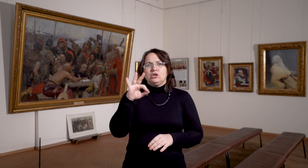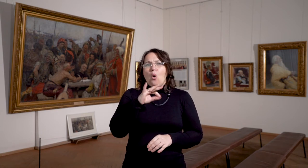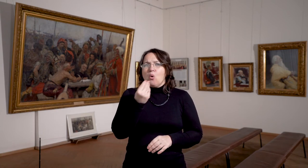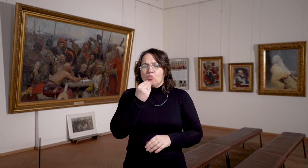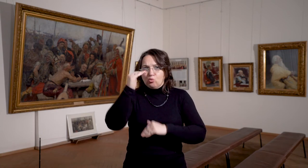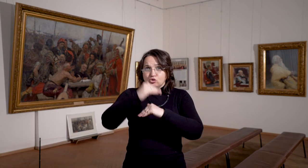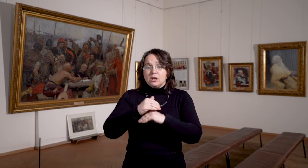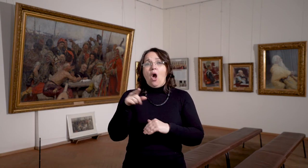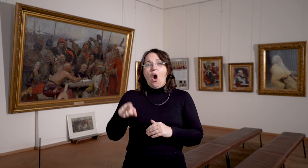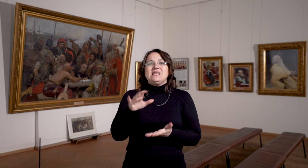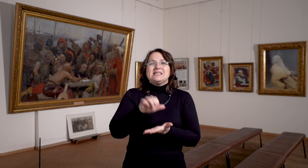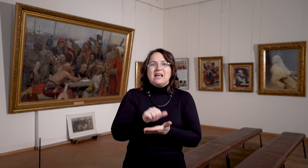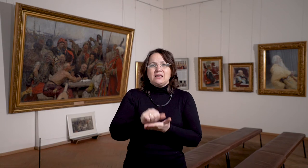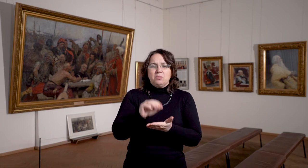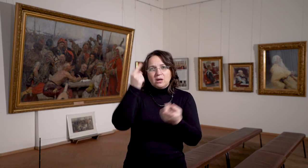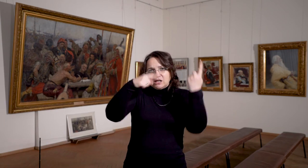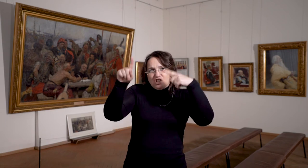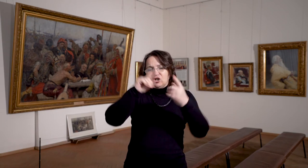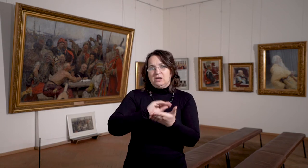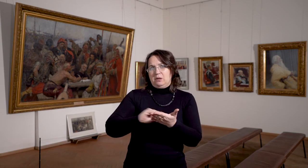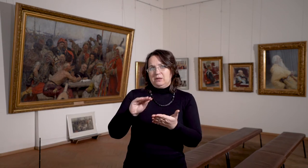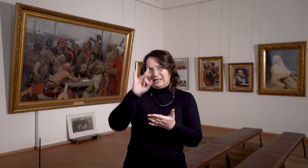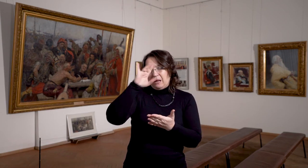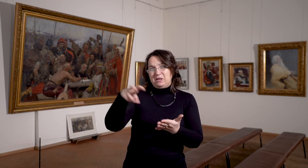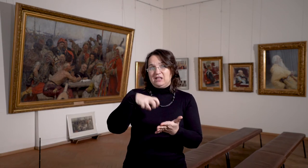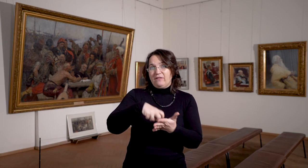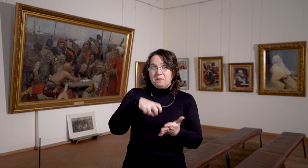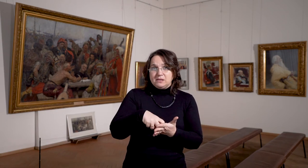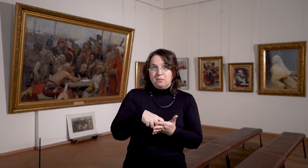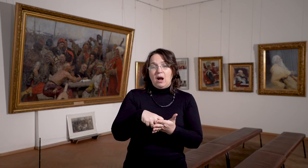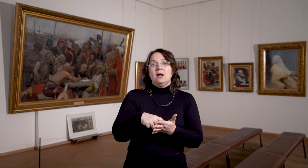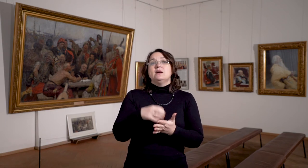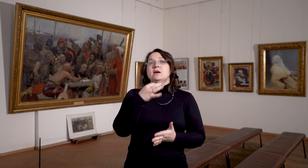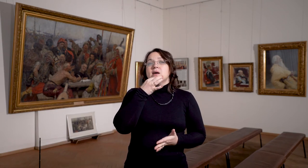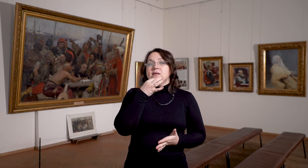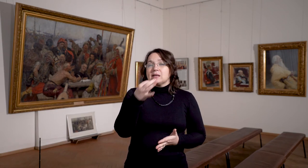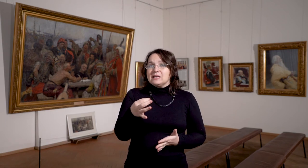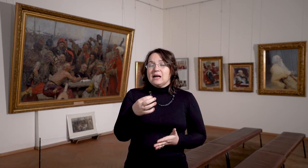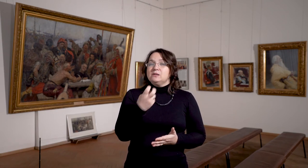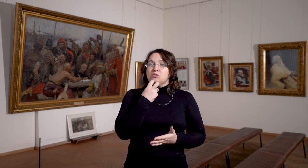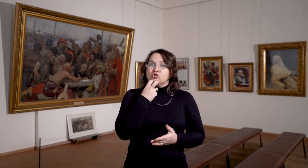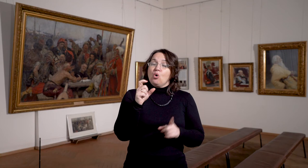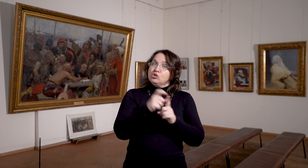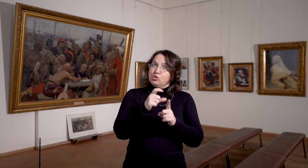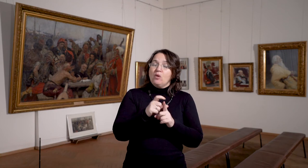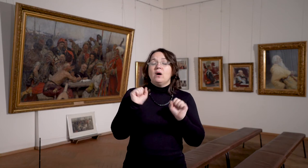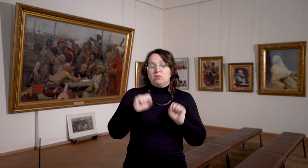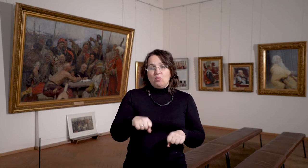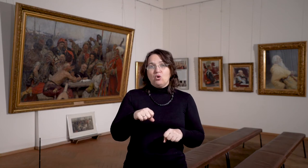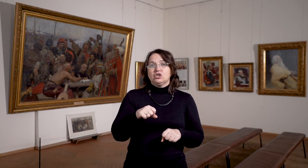занимаются сочинением знаменитого письма. Сказать смешное слово может любой из присутствующих, а